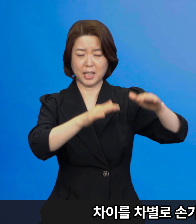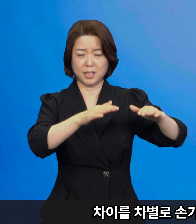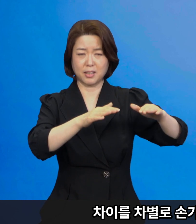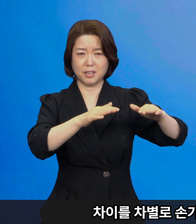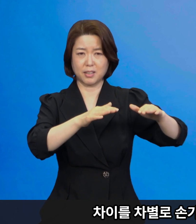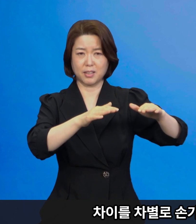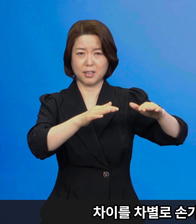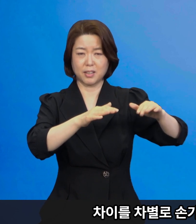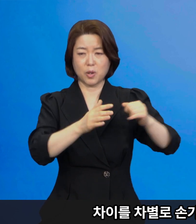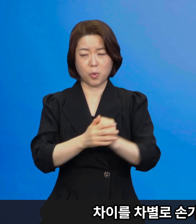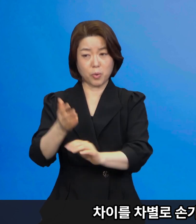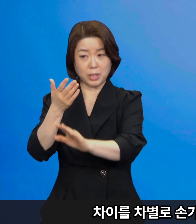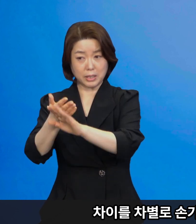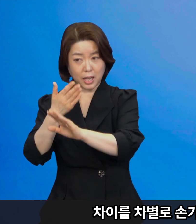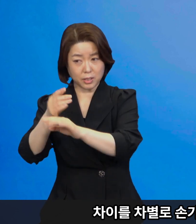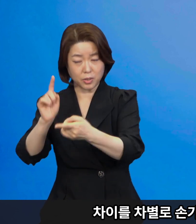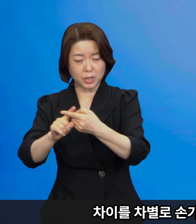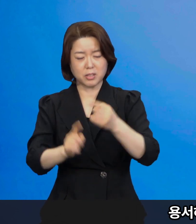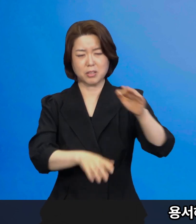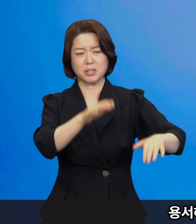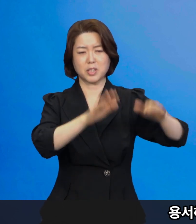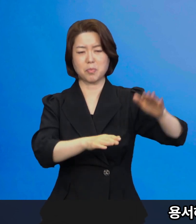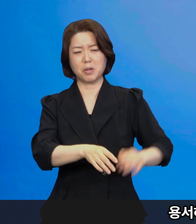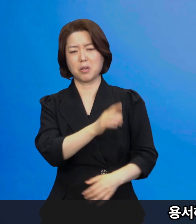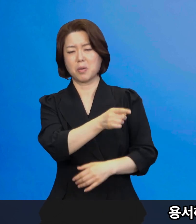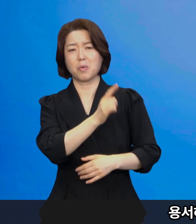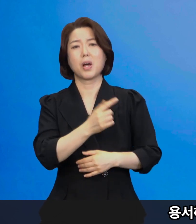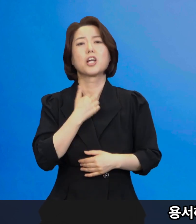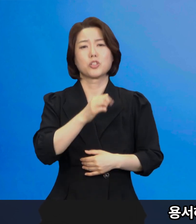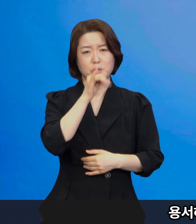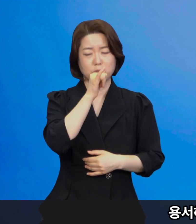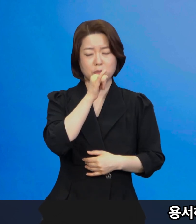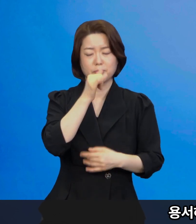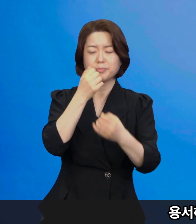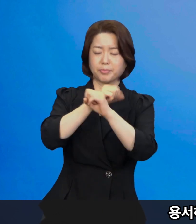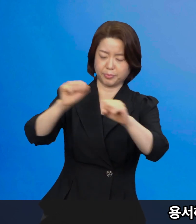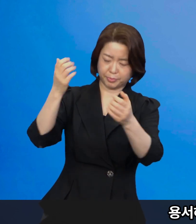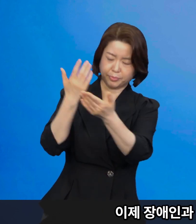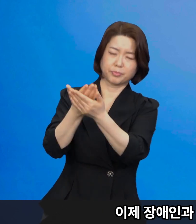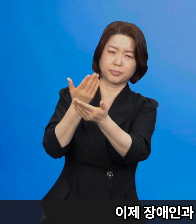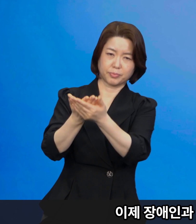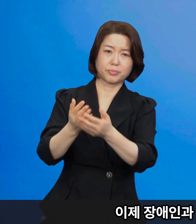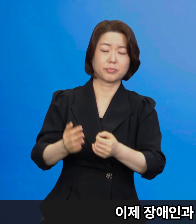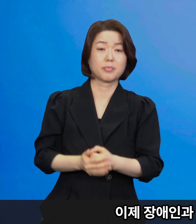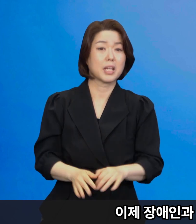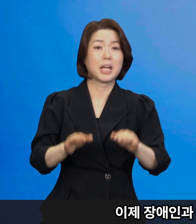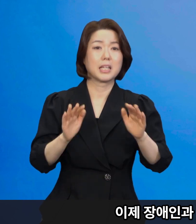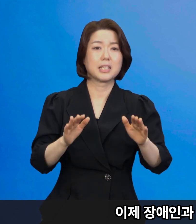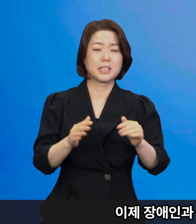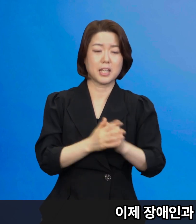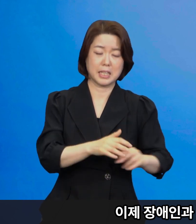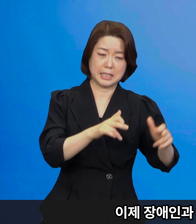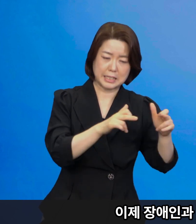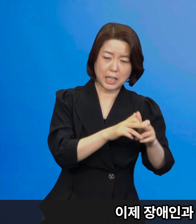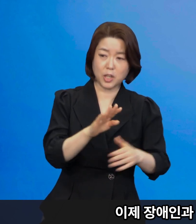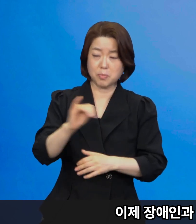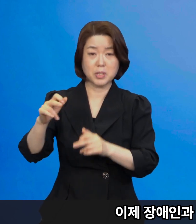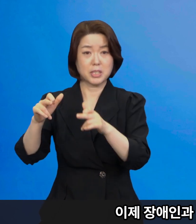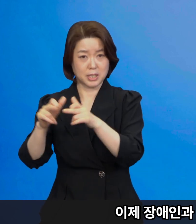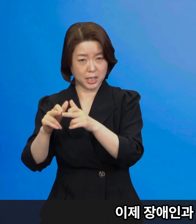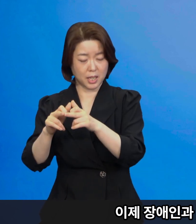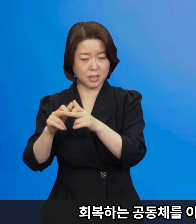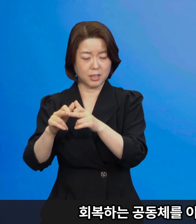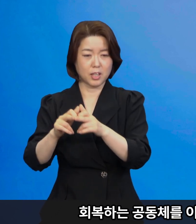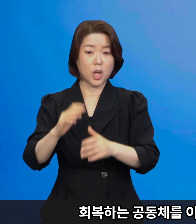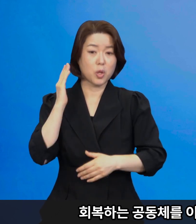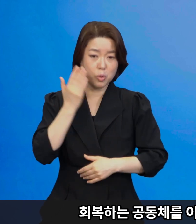차별로 손가락질 할 때도 있었습니다. 용서해 주십시오. 이제 장애인과 비장애인이 하나